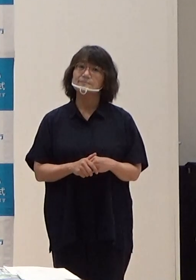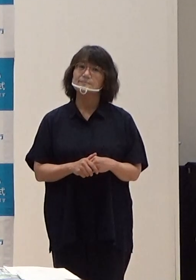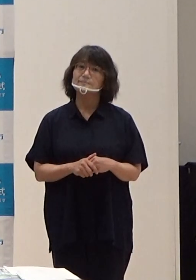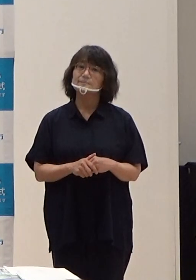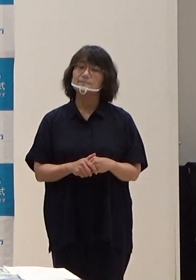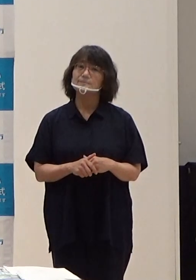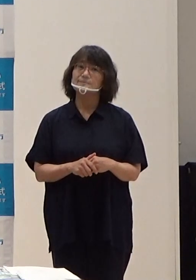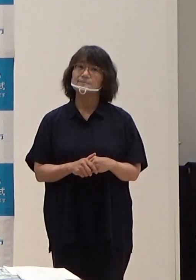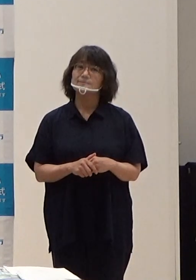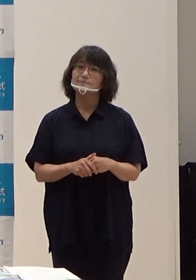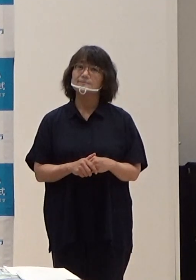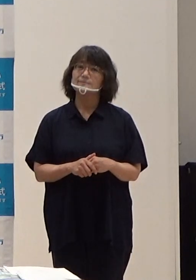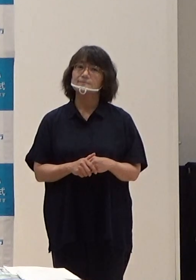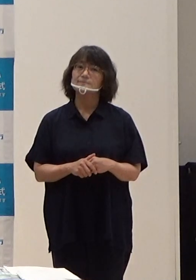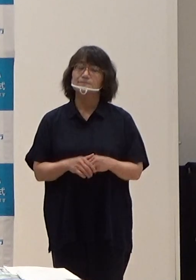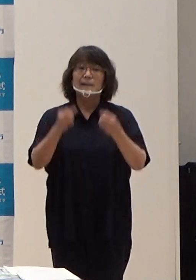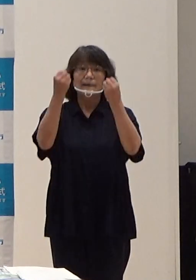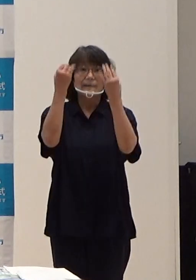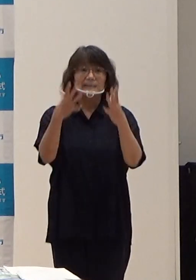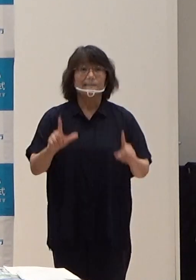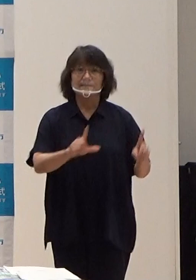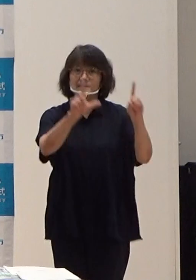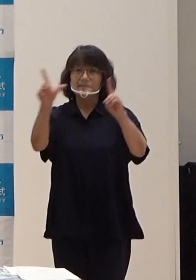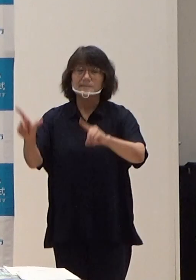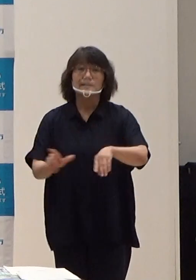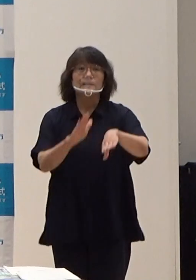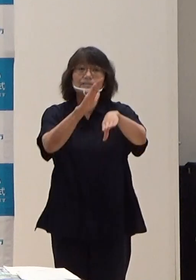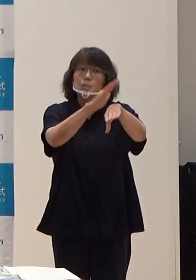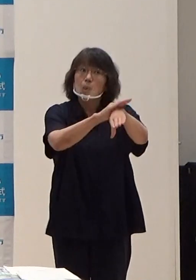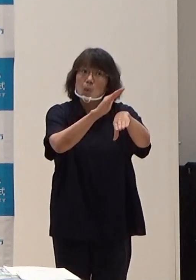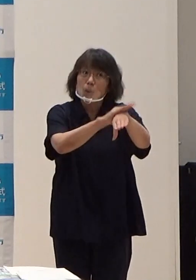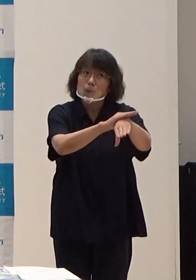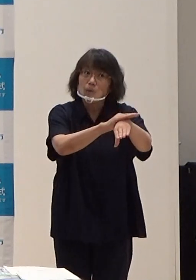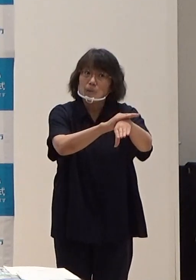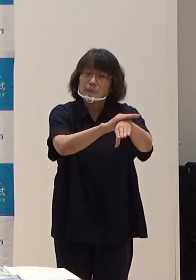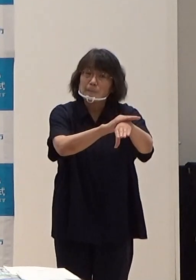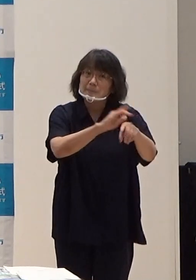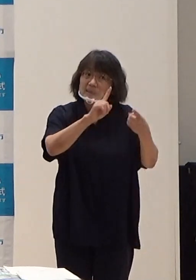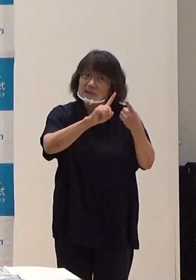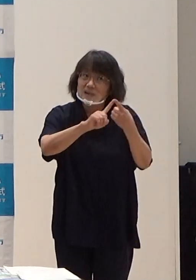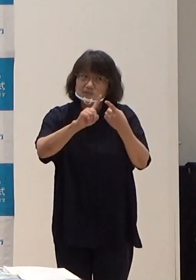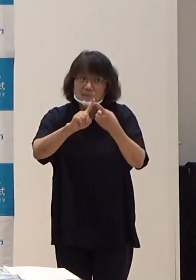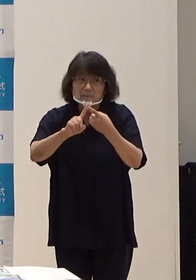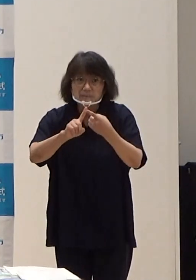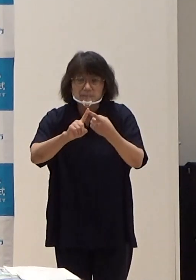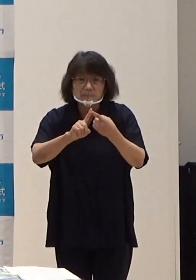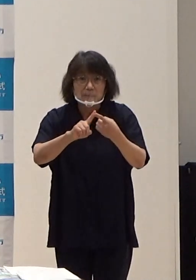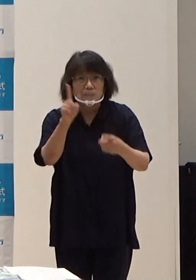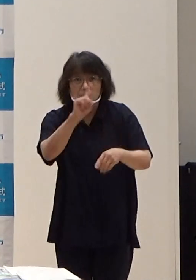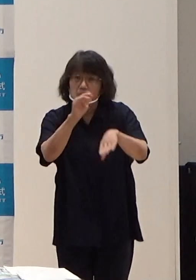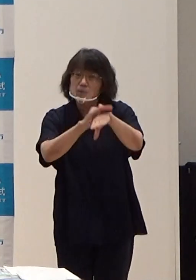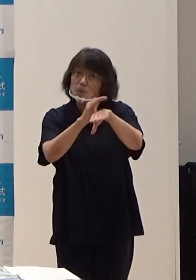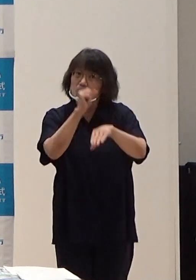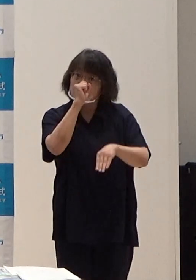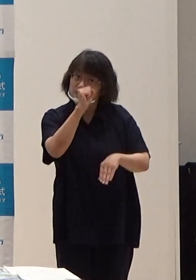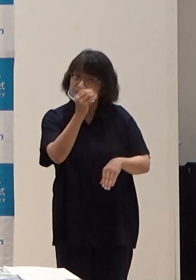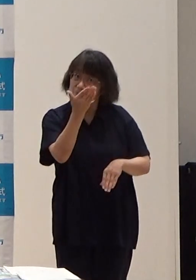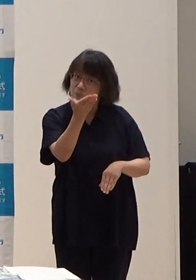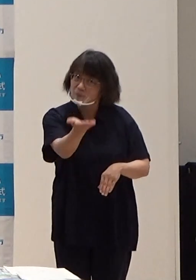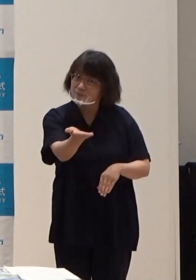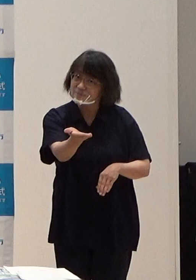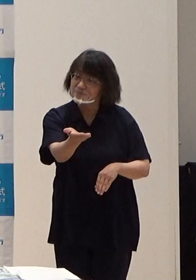通の新しい生活様式でもないんですが、なればいいかなと思っておる次第でございますが、